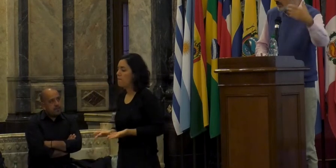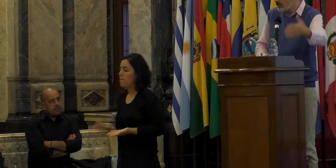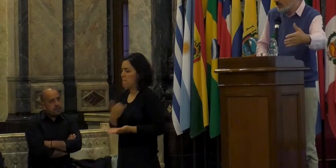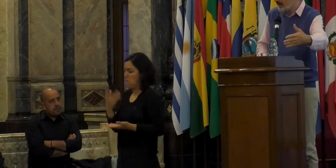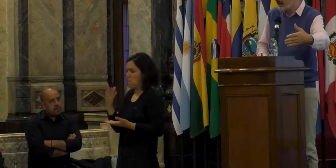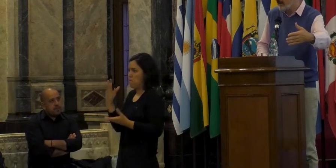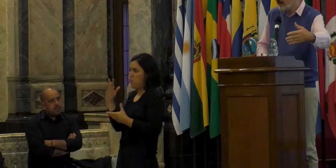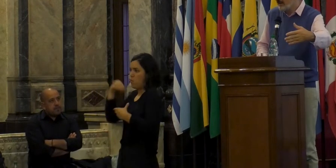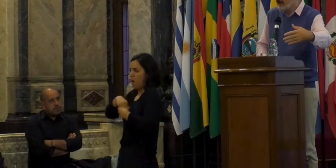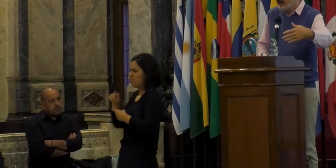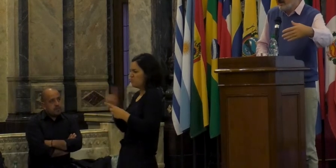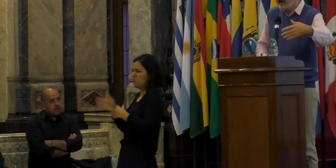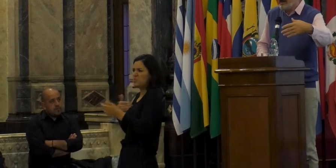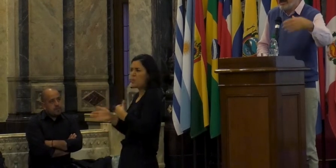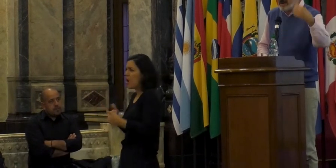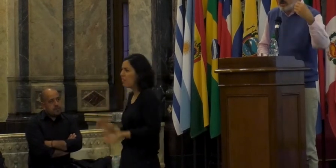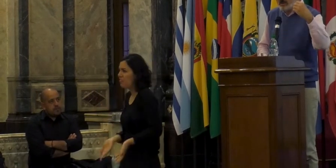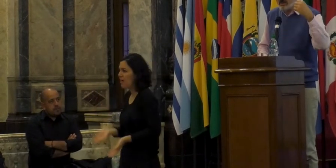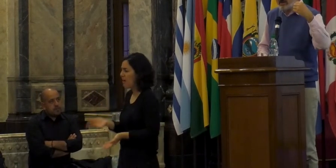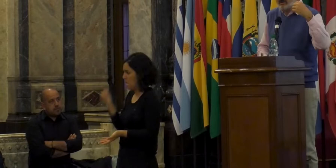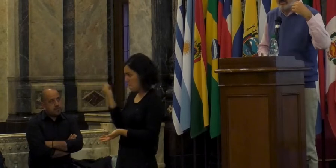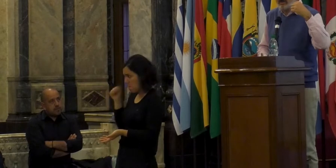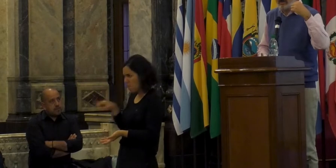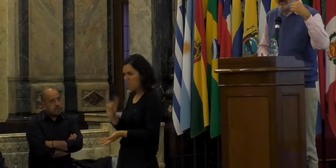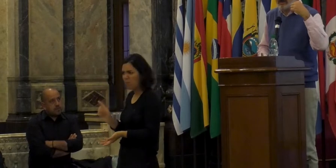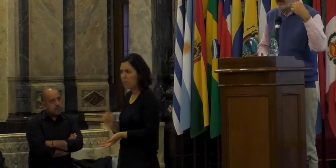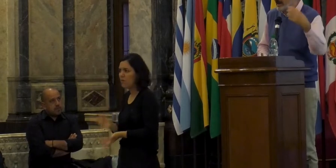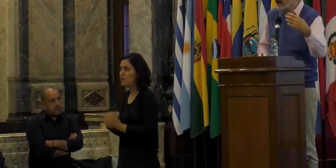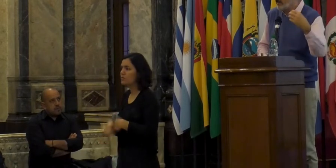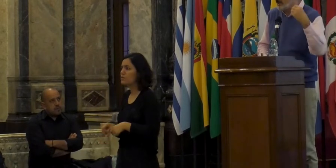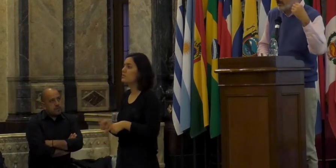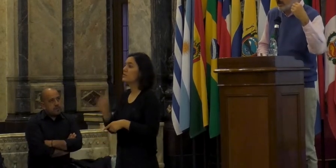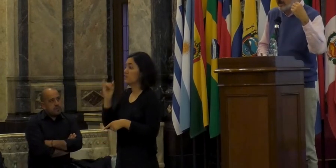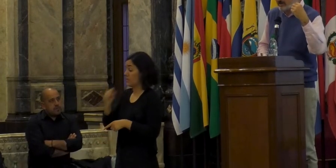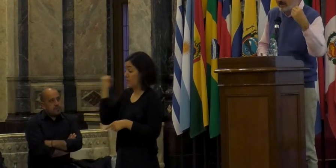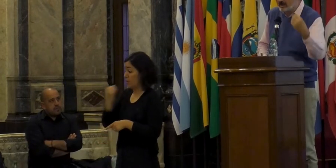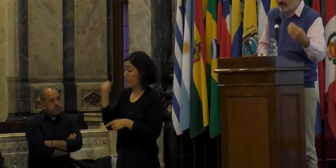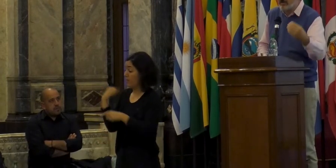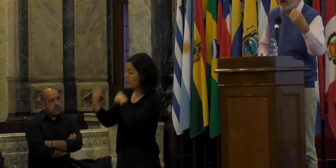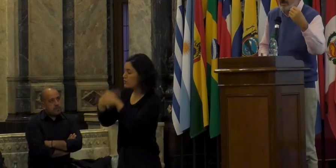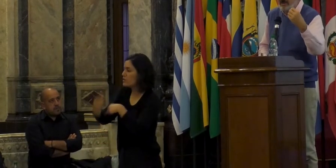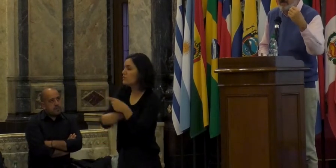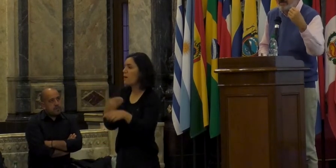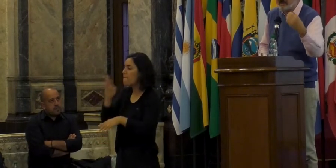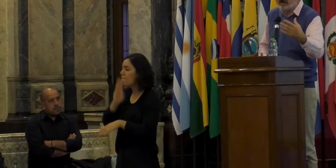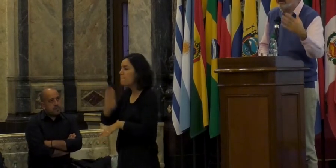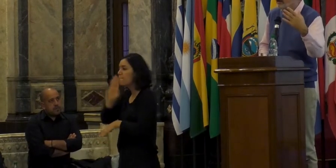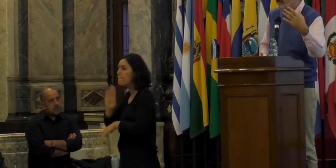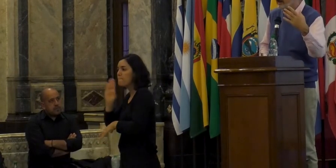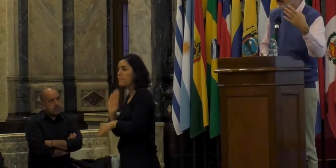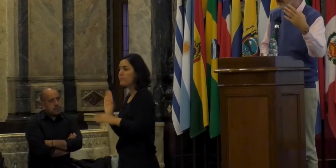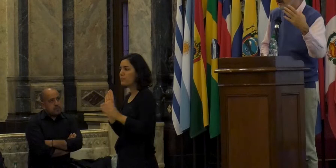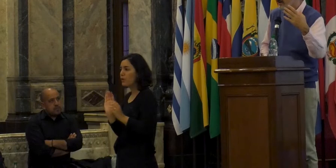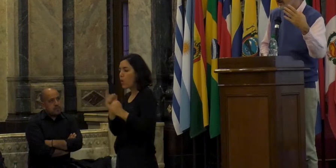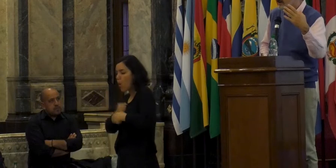lugar de segundo orden. Si algo ha ocurrido central, pero que es un proceso silencioso y en buena medida invisible en el